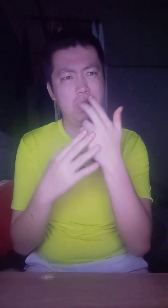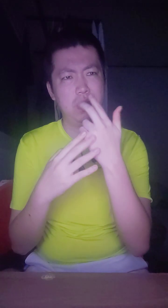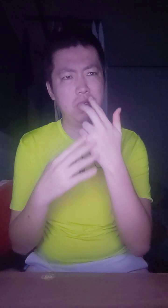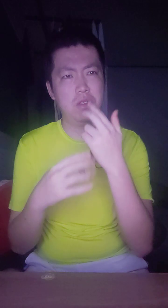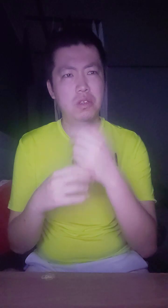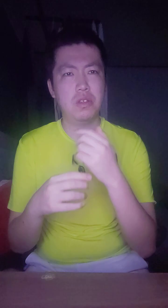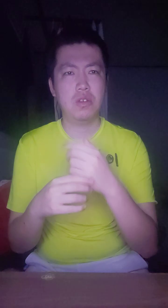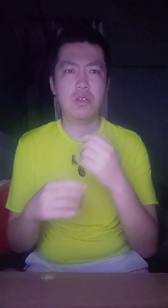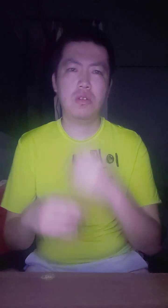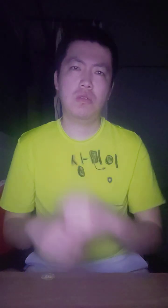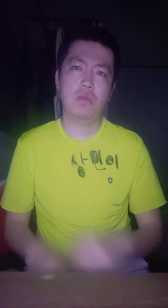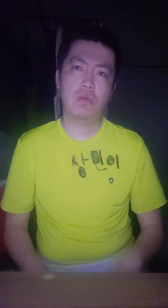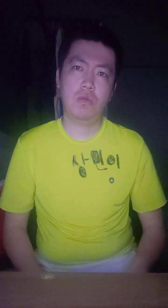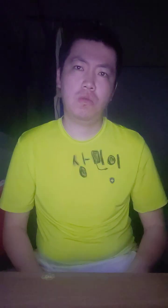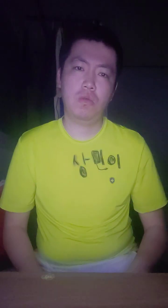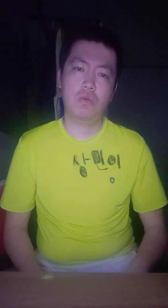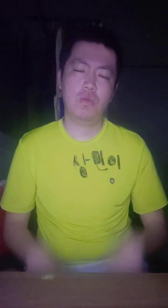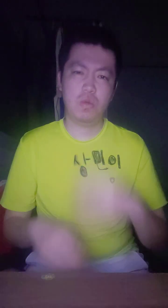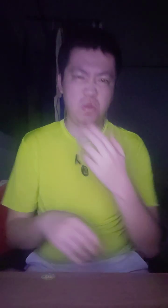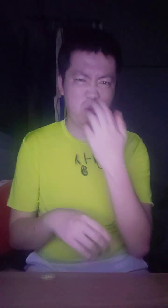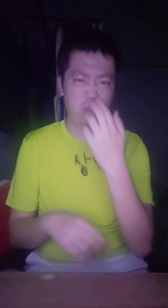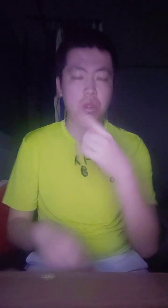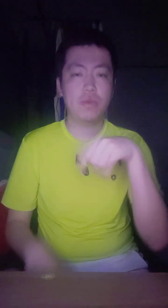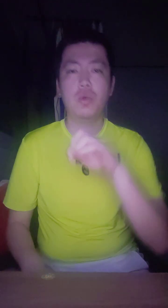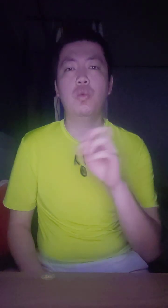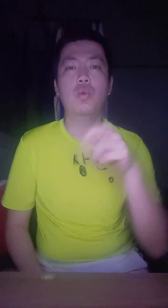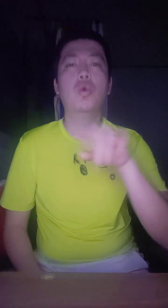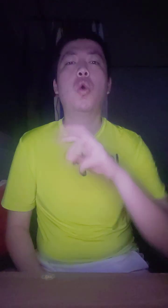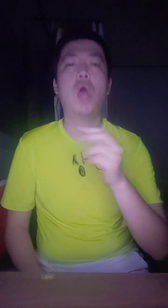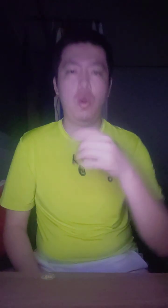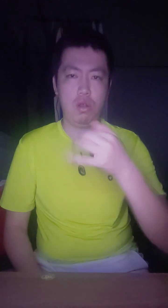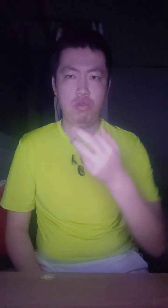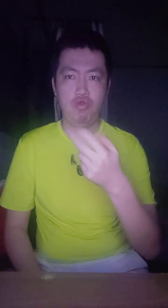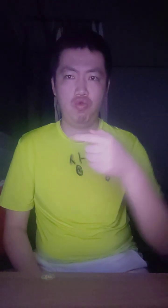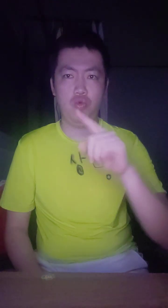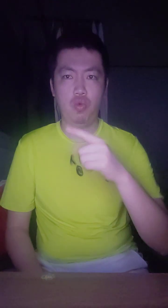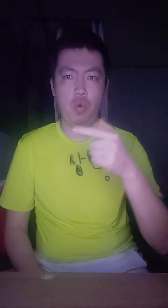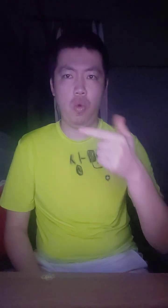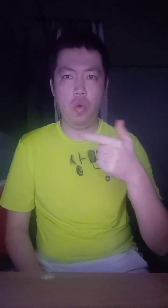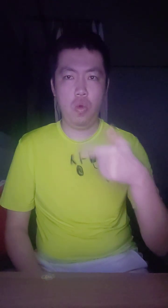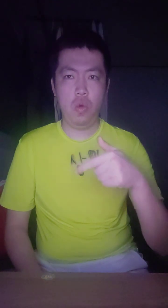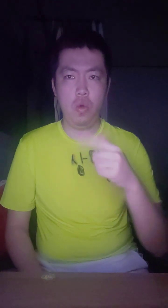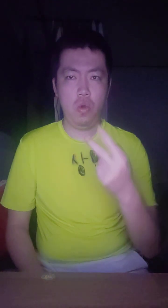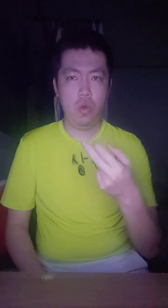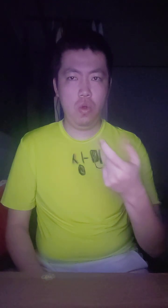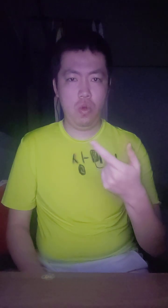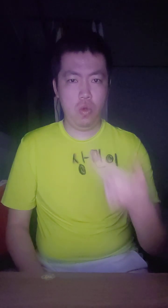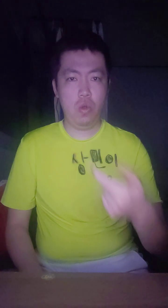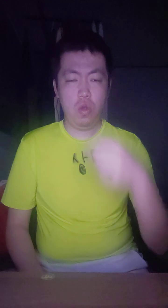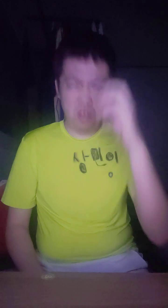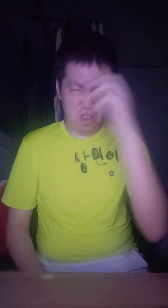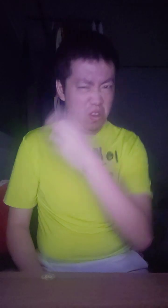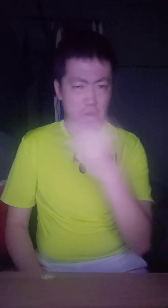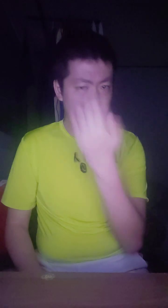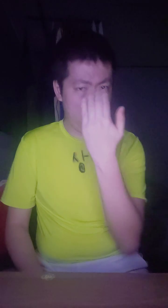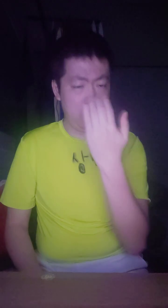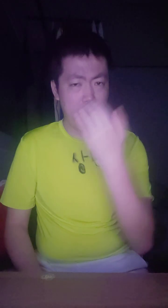감지를 했고 이 냄새 정체는 다름 아닌 황화수소. 무색으로 눈에 보이지 않지만 심한